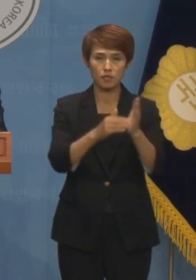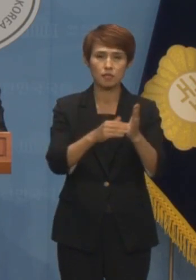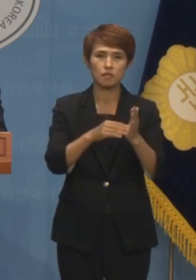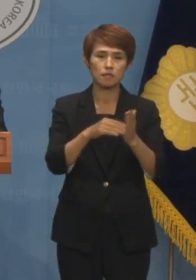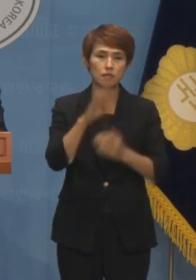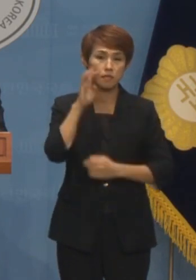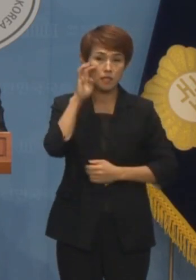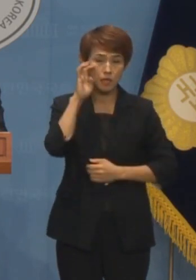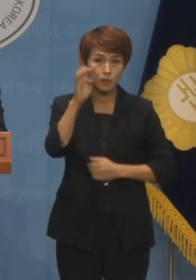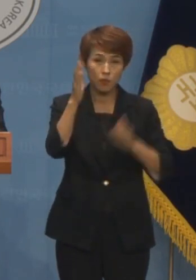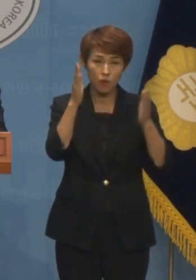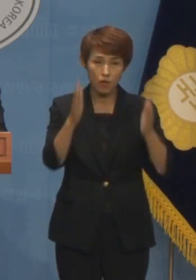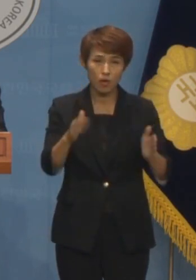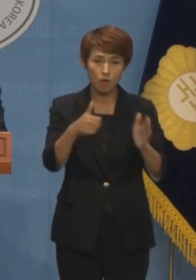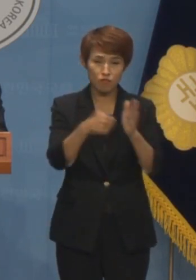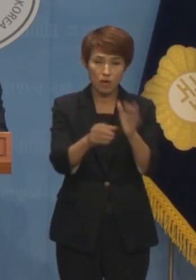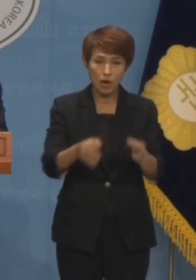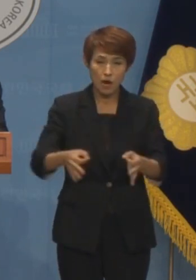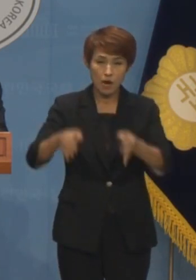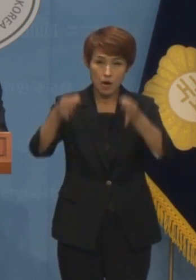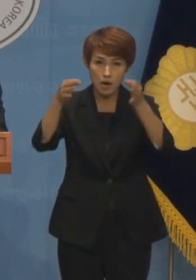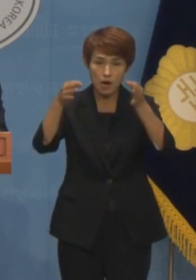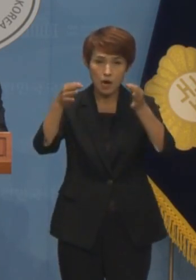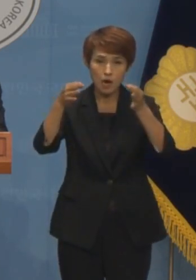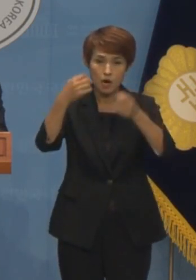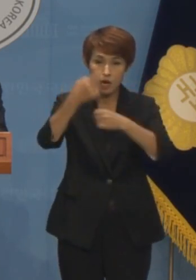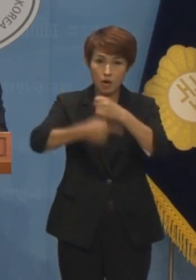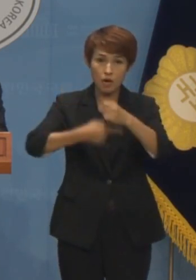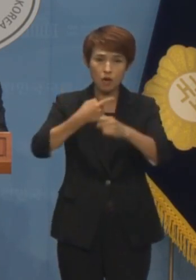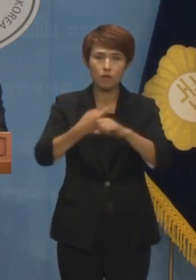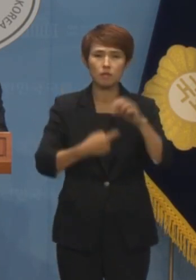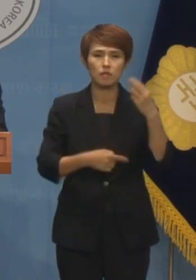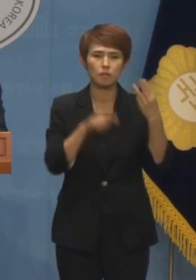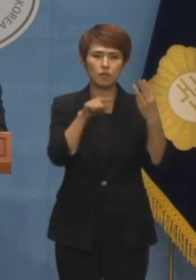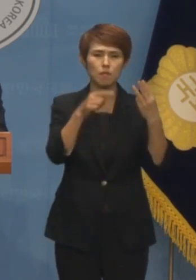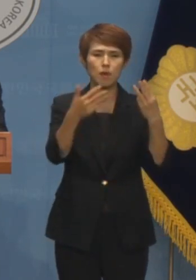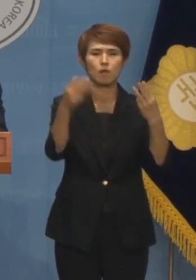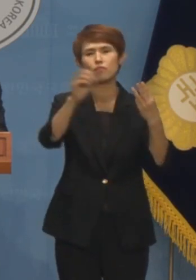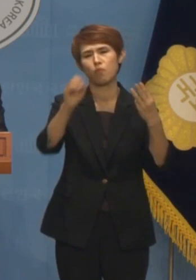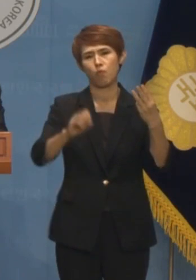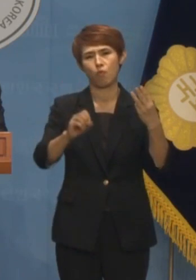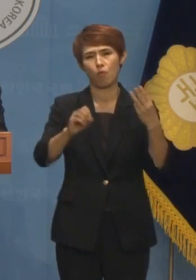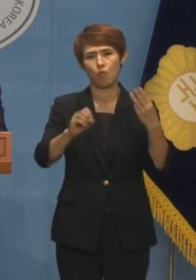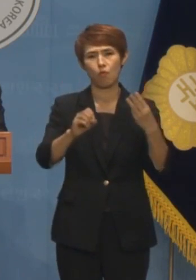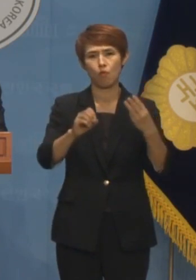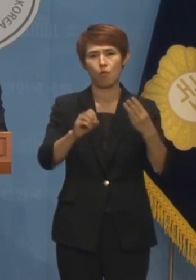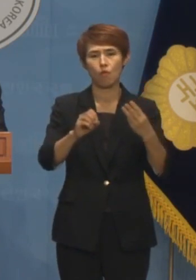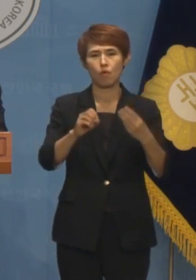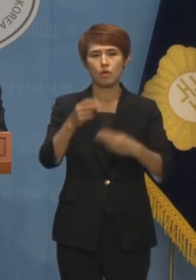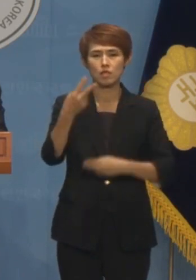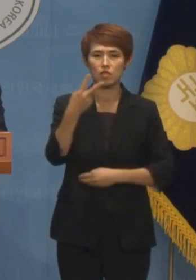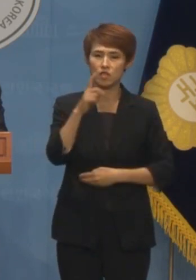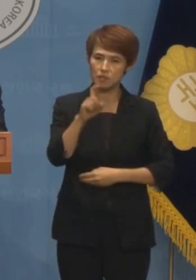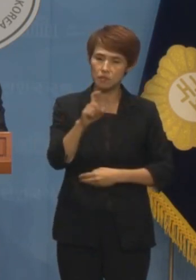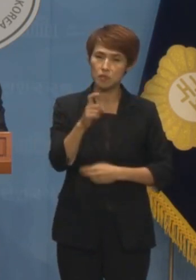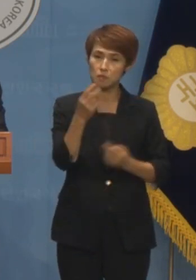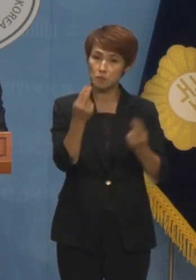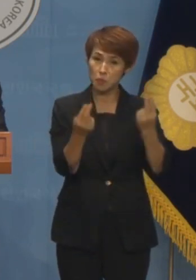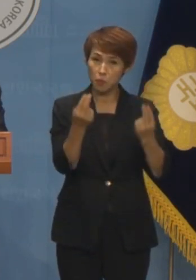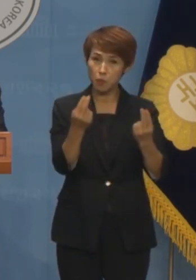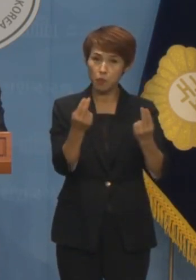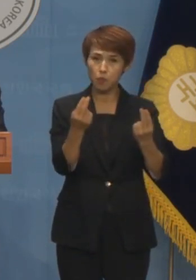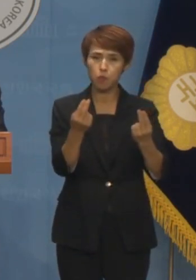동안의 누적 소비자 물가 상승률은 연율 3.8%로 2010년대 평균